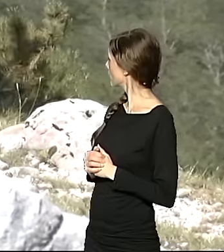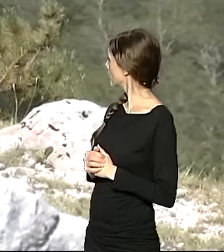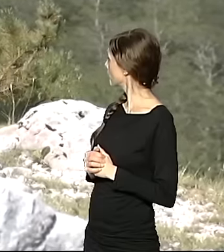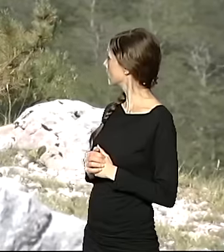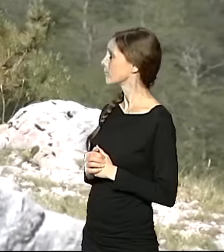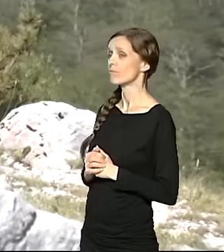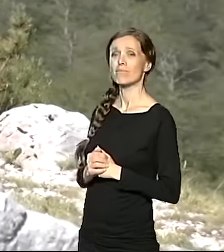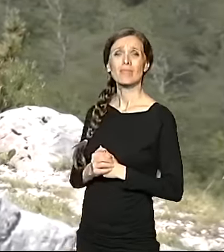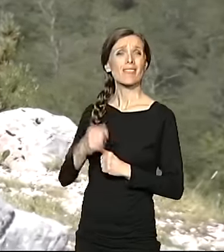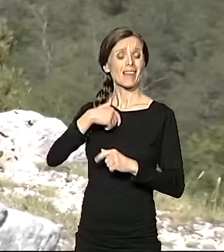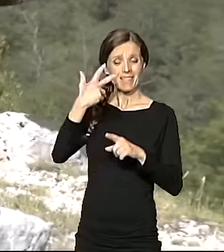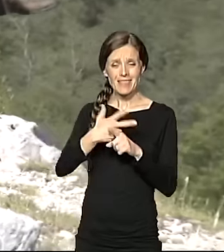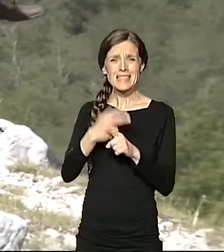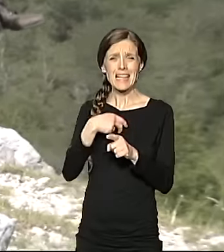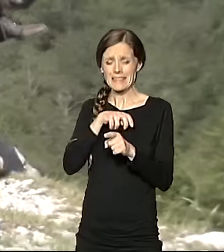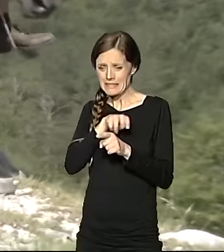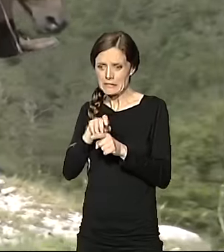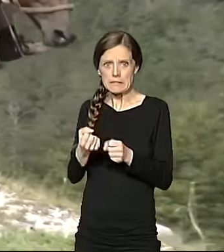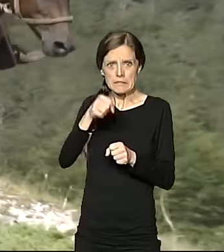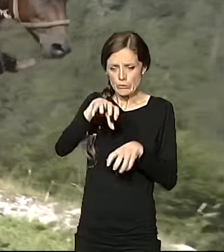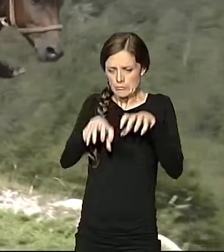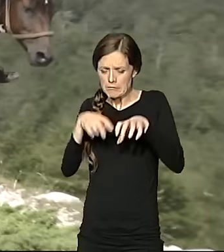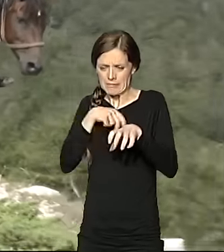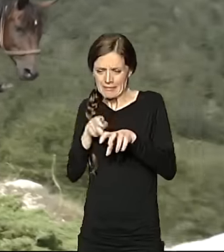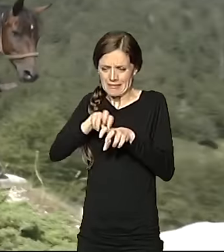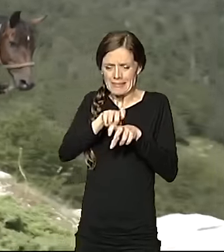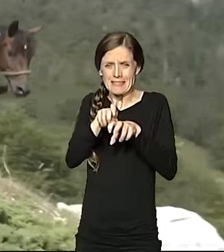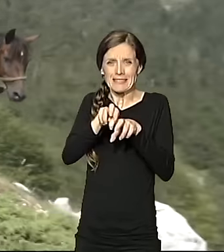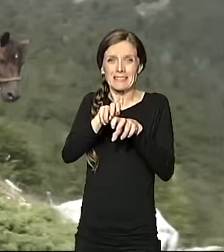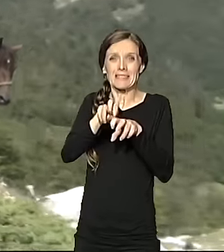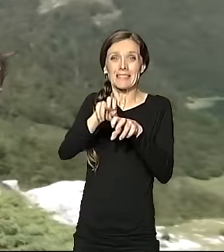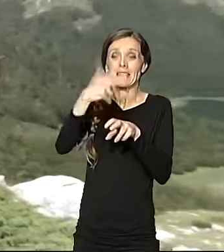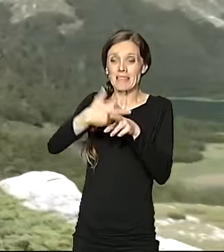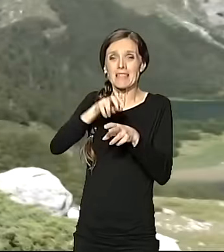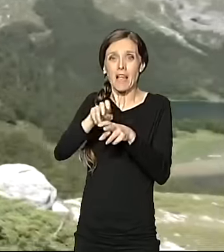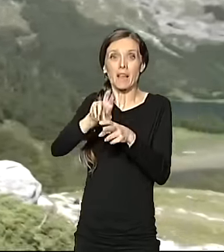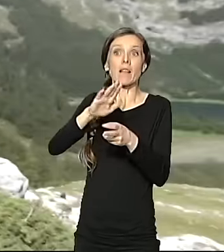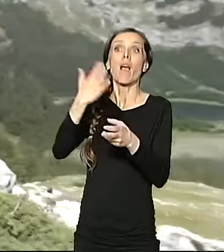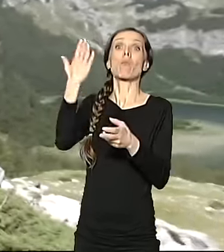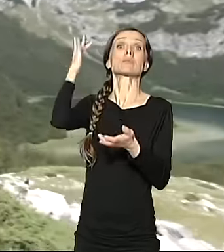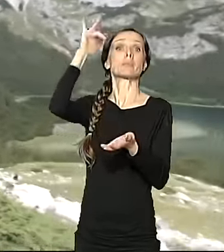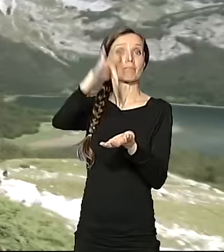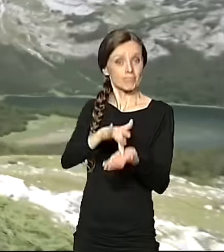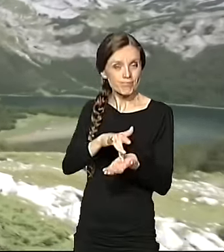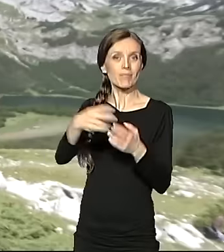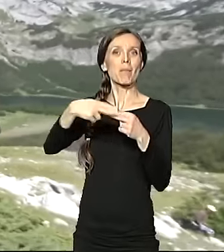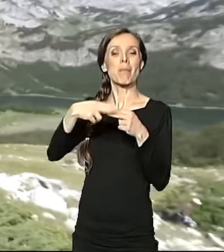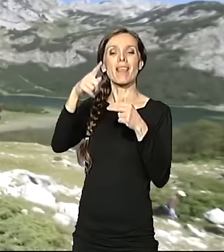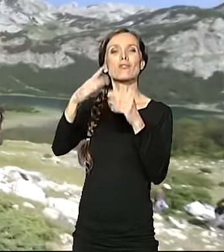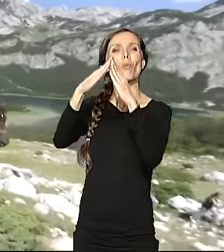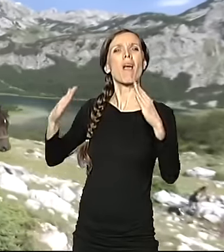Posle 3 sata hoda po kozim stazama i bogazama, evo nas napokon na krajnjem odredištu, u blizini Katuna Blagoja